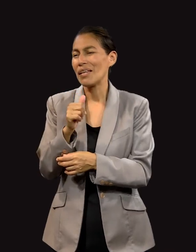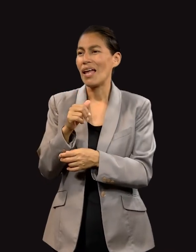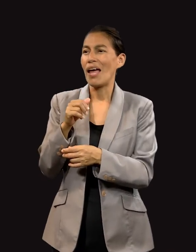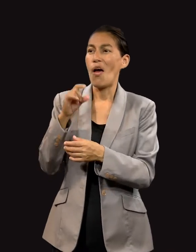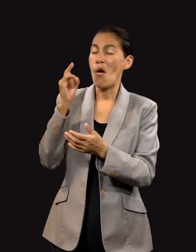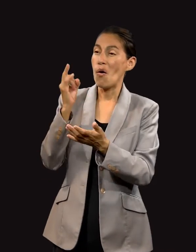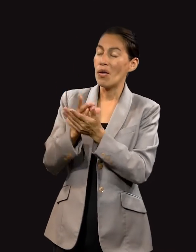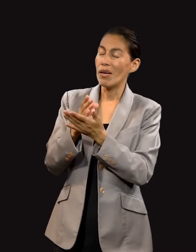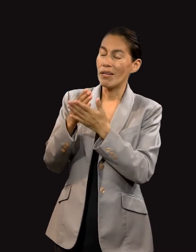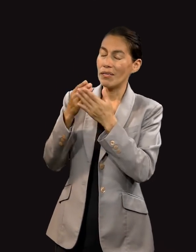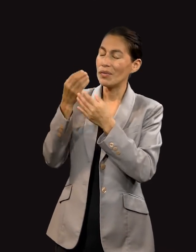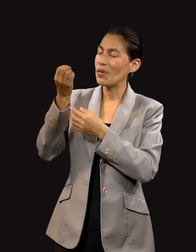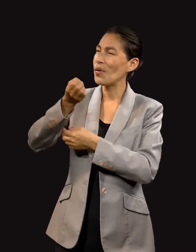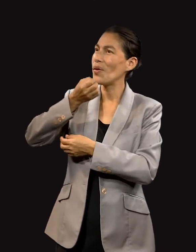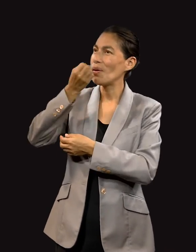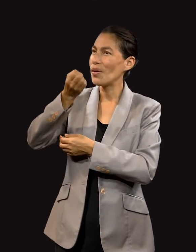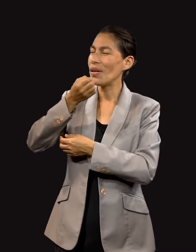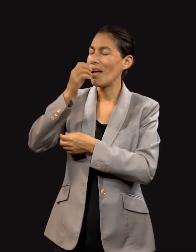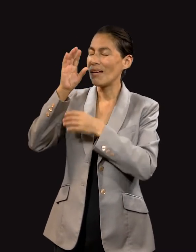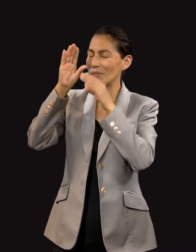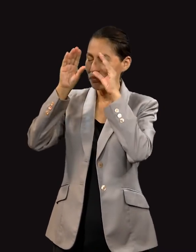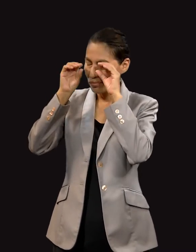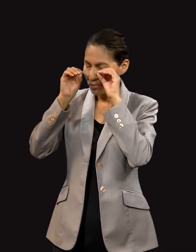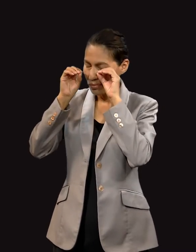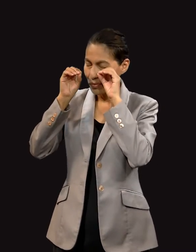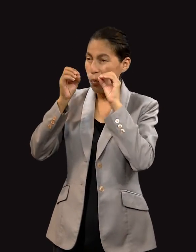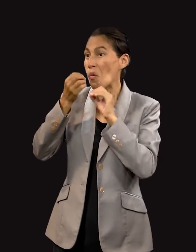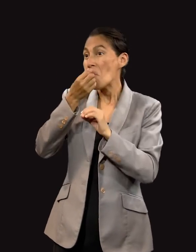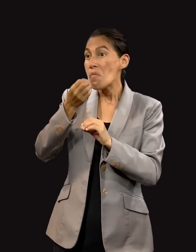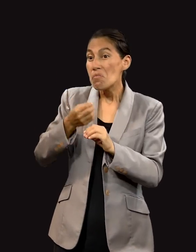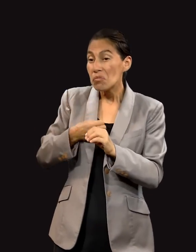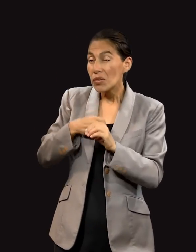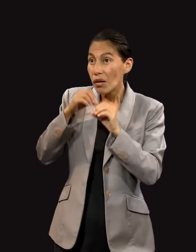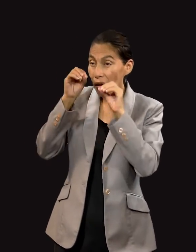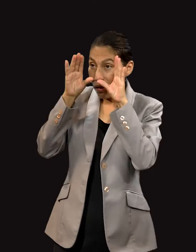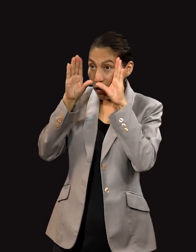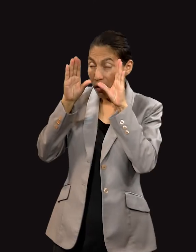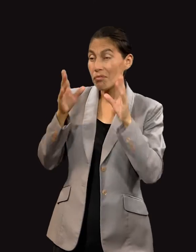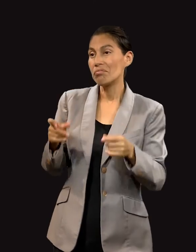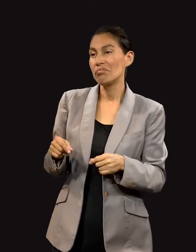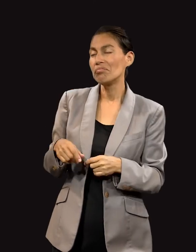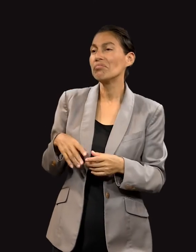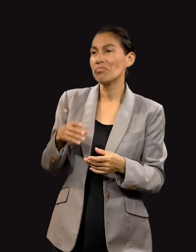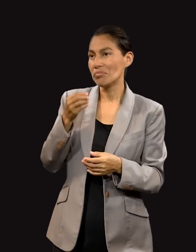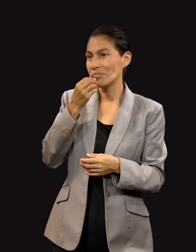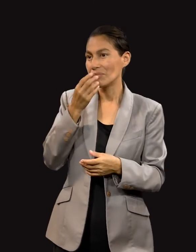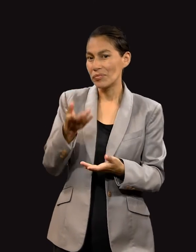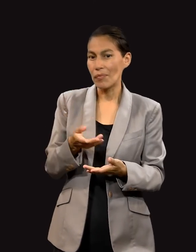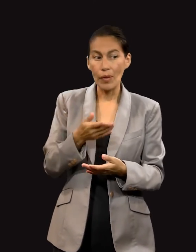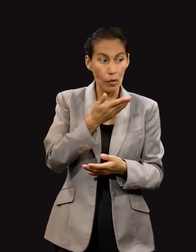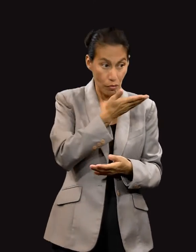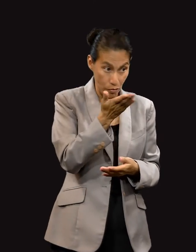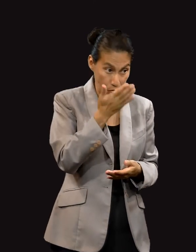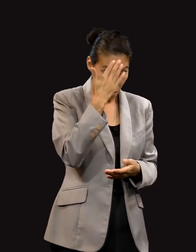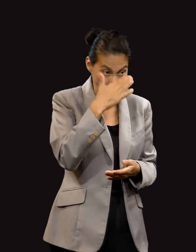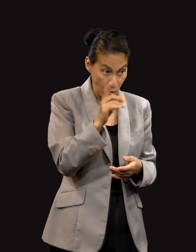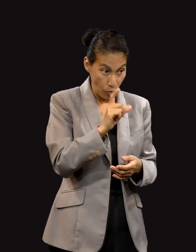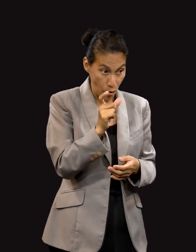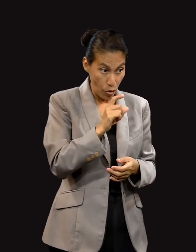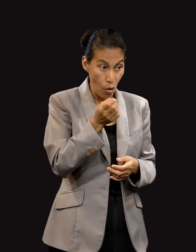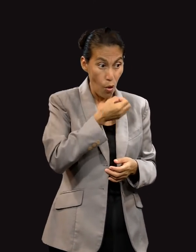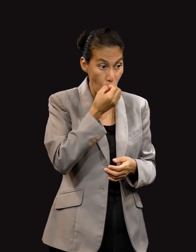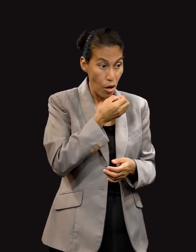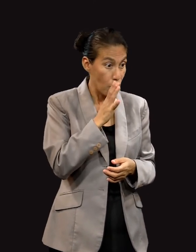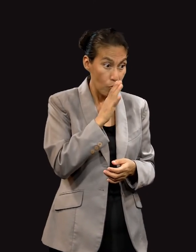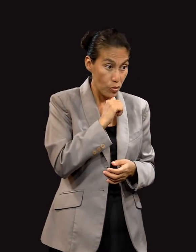ojos abiertos podemos comunicarnos con Él. ¿Sabe cuándo ya no tendremos la oportunidad de orar? Cuando estemos